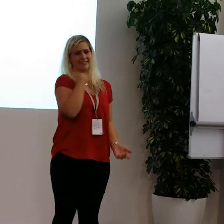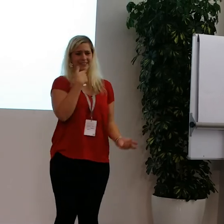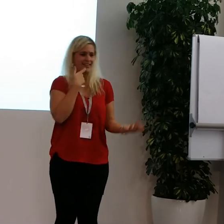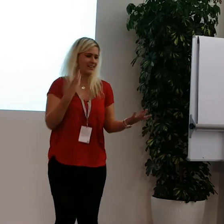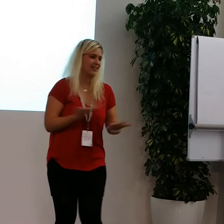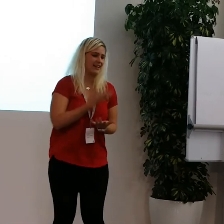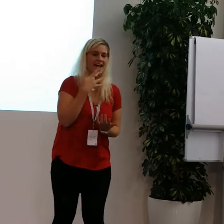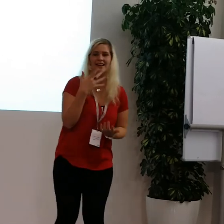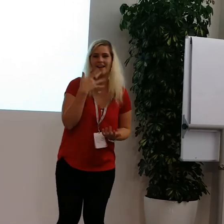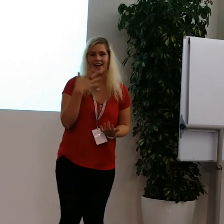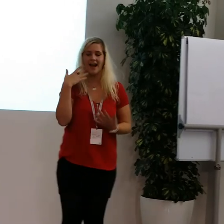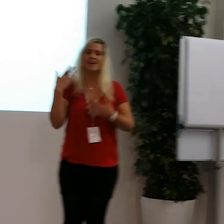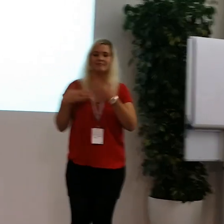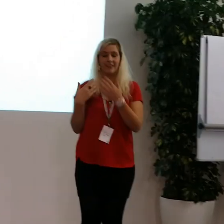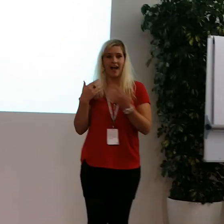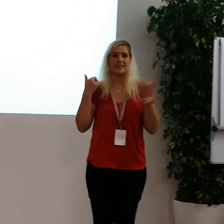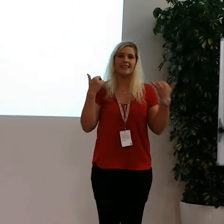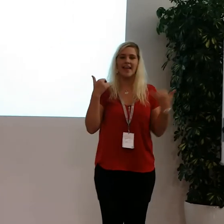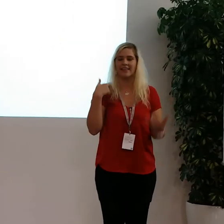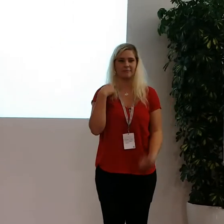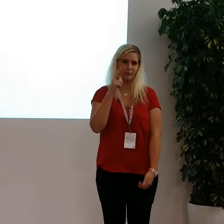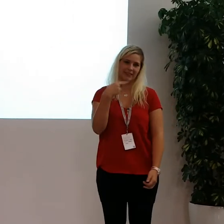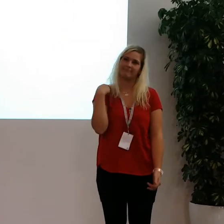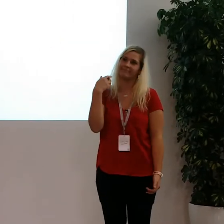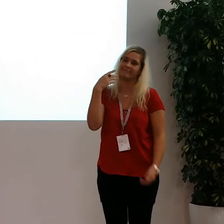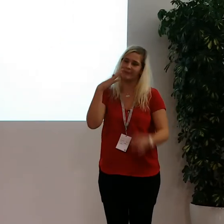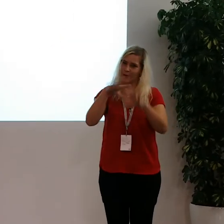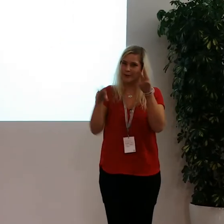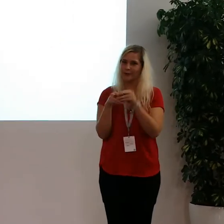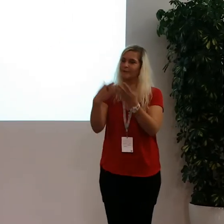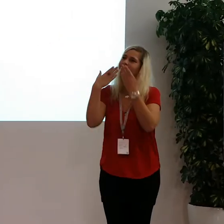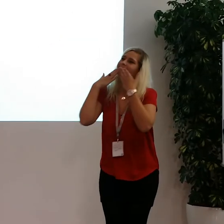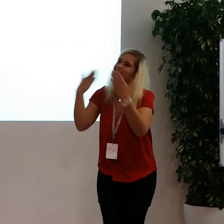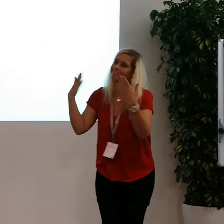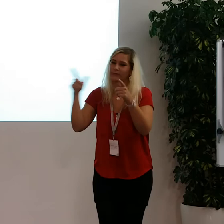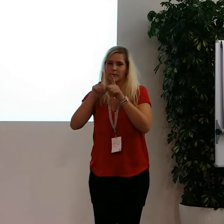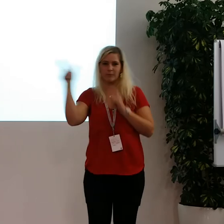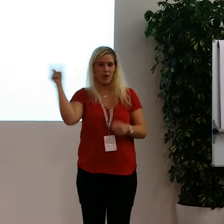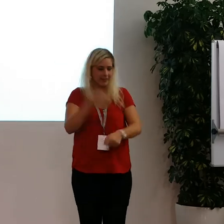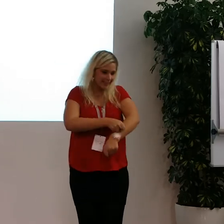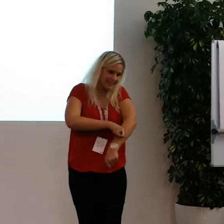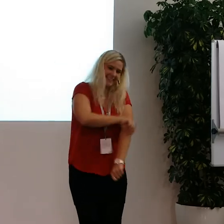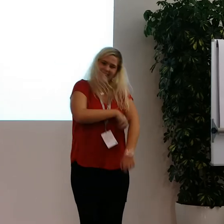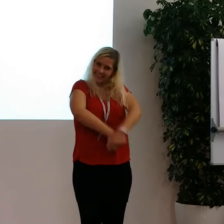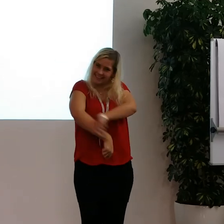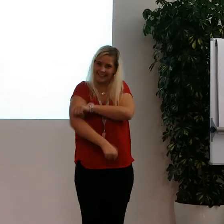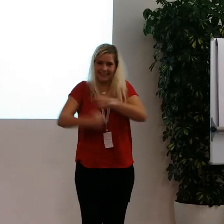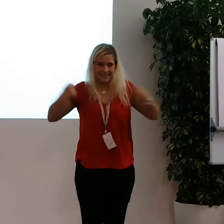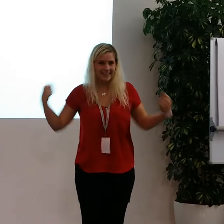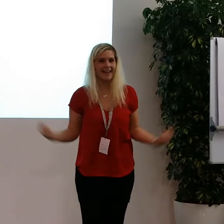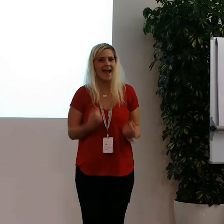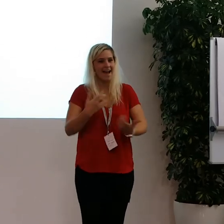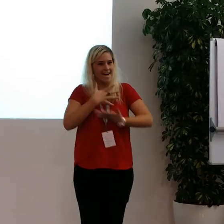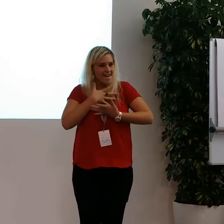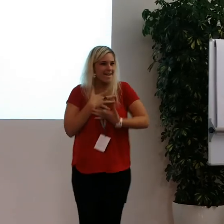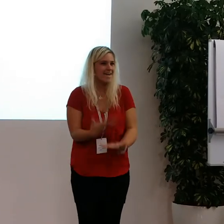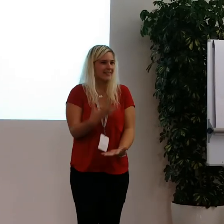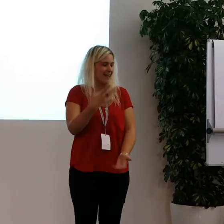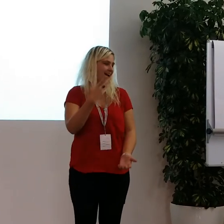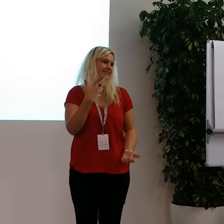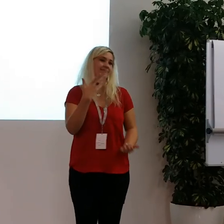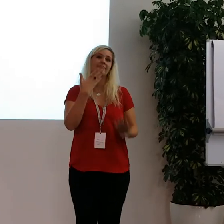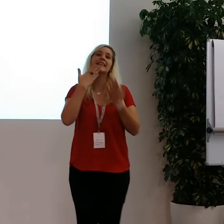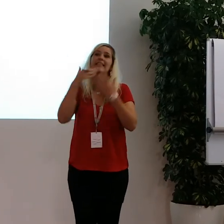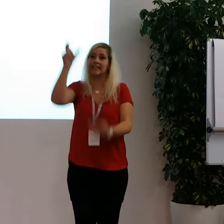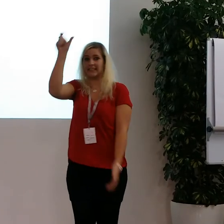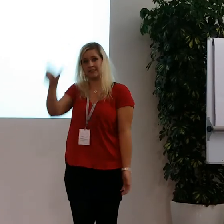nevědí, jak to vysvětlit, jak to dítě podpořit a co s ním vlastně dělat, když takhle prostě zdoruje. Já samozřejmě děkuju mým rodičům, oni se